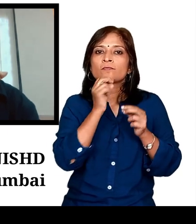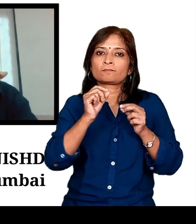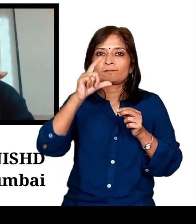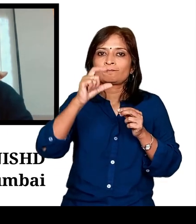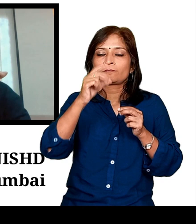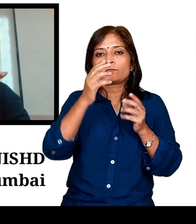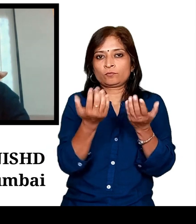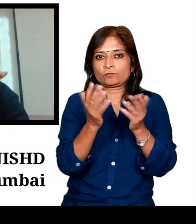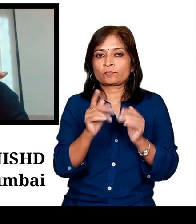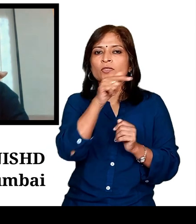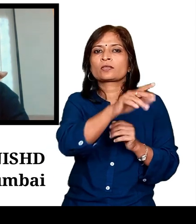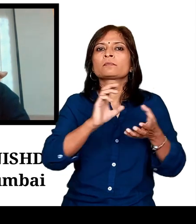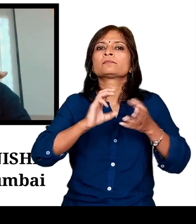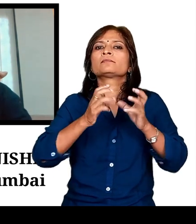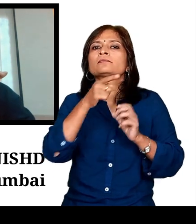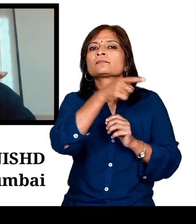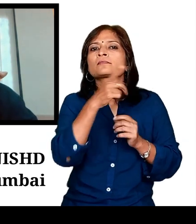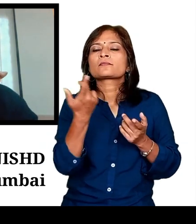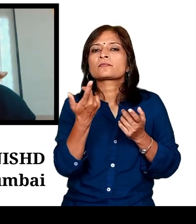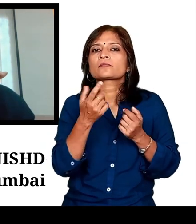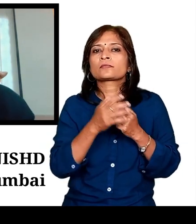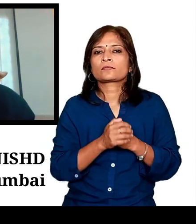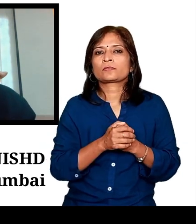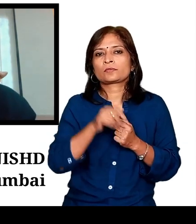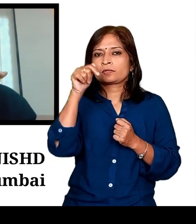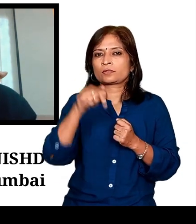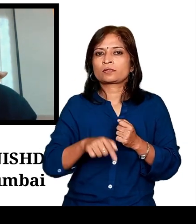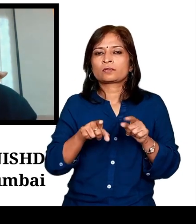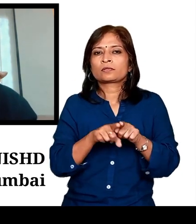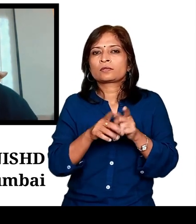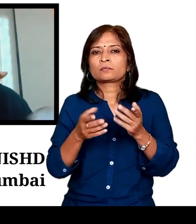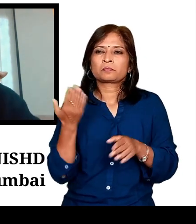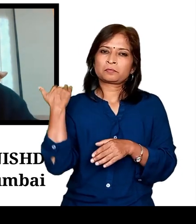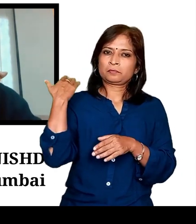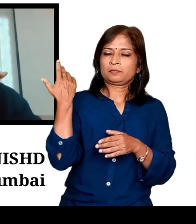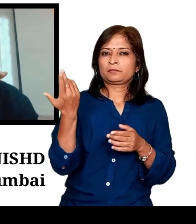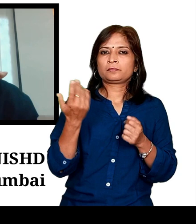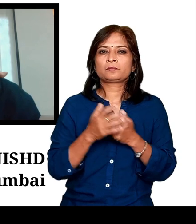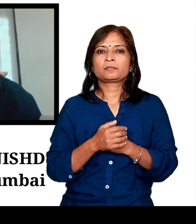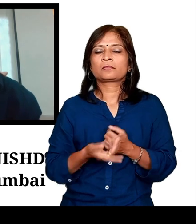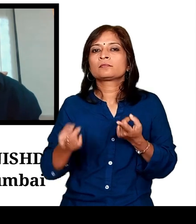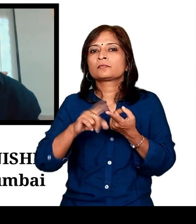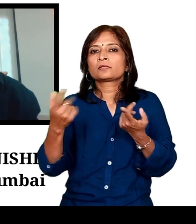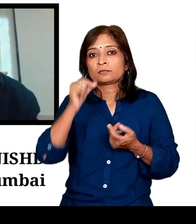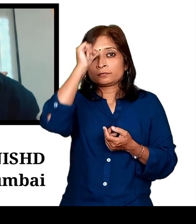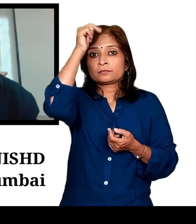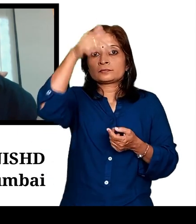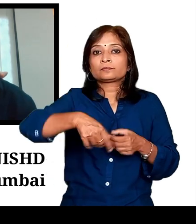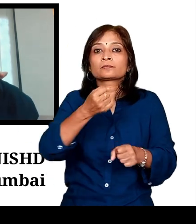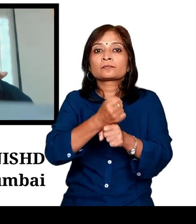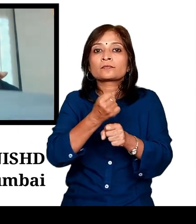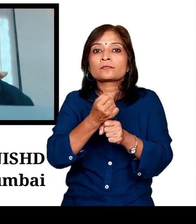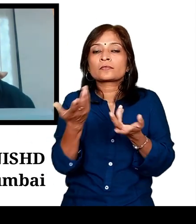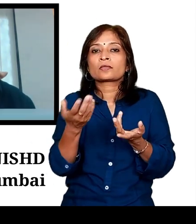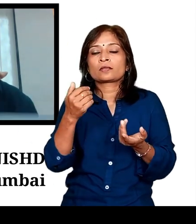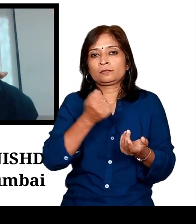है, लेकिन अब क्या हुआ है कि जैसे रिसेंटली कुछ पहले हमारे भारत सरकार ने, हमारे